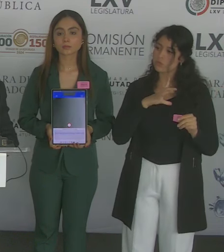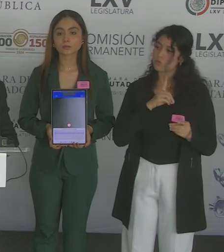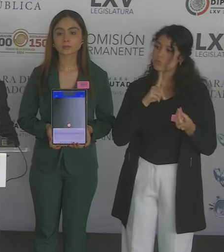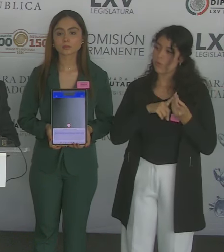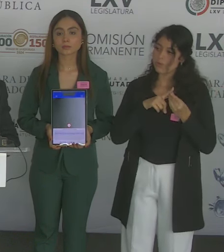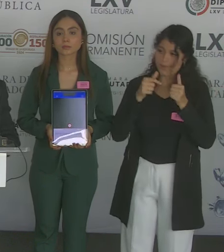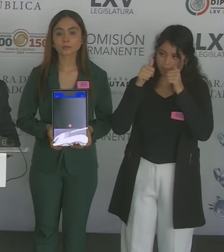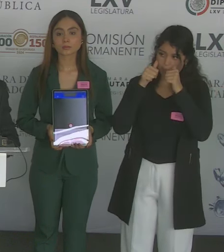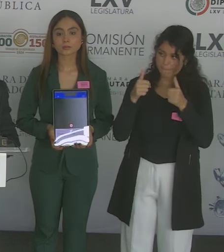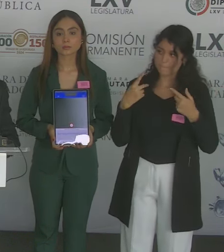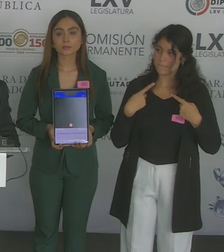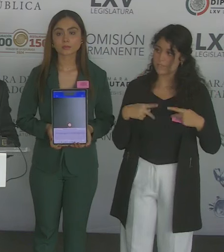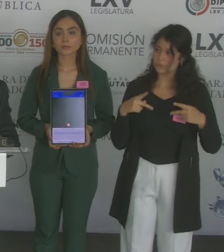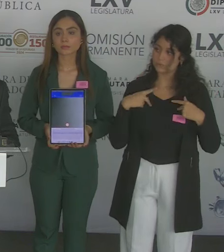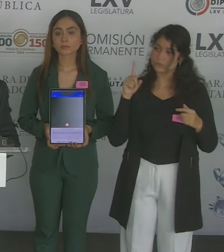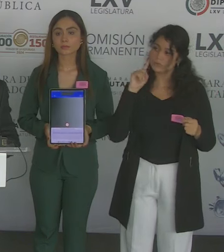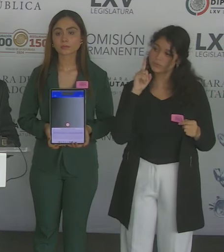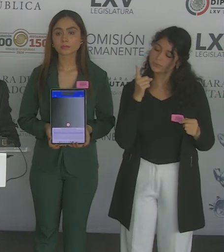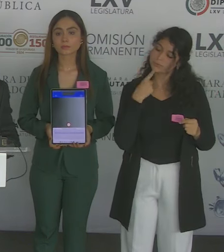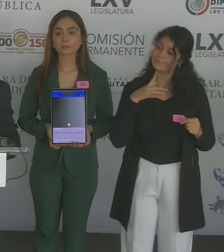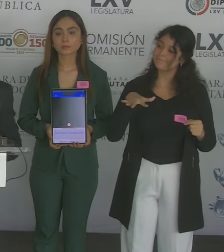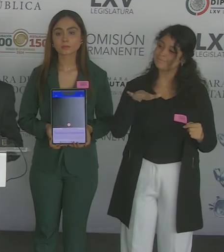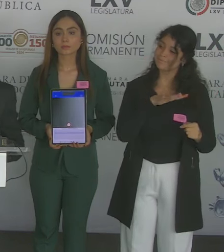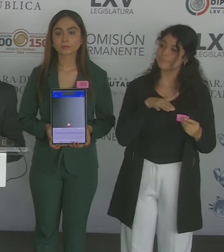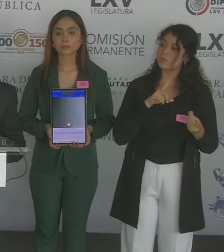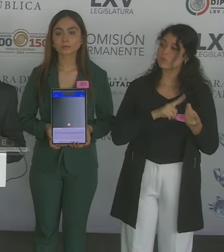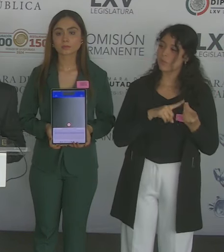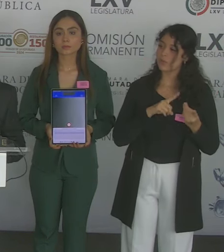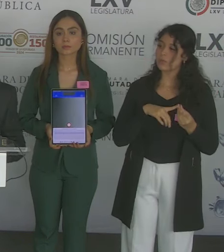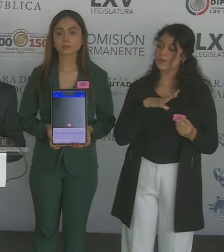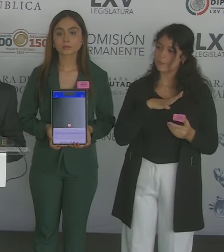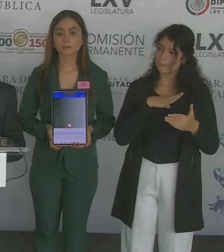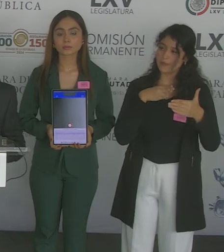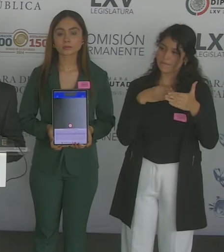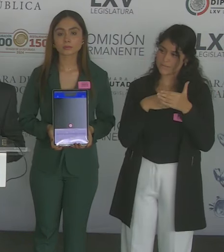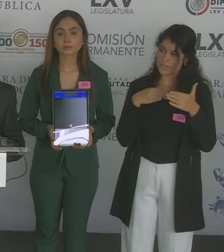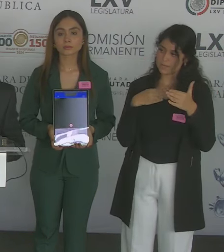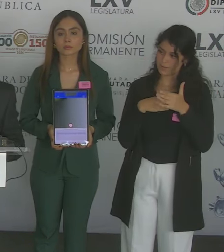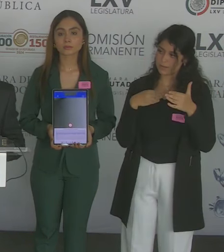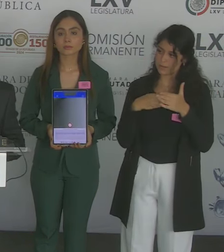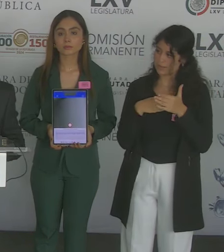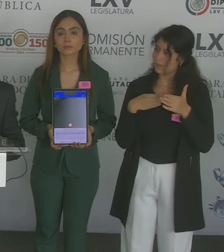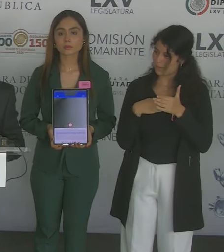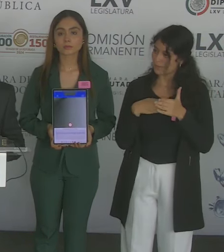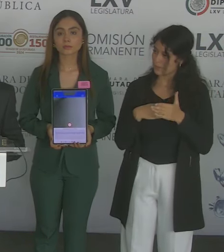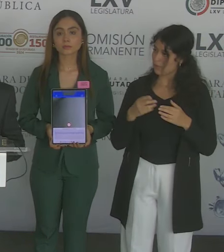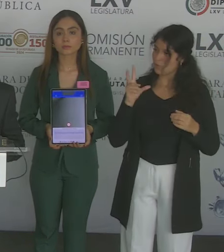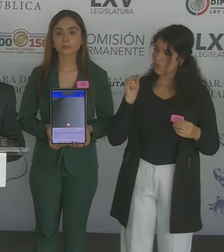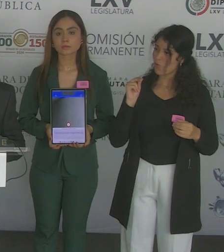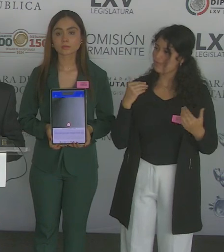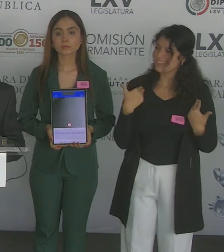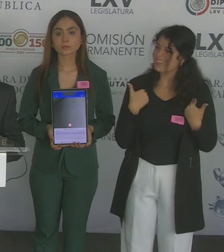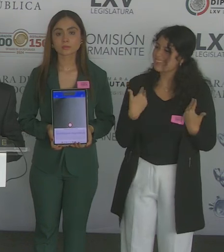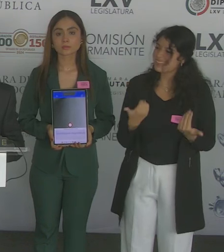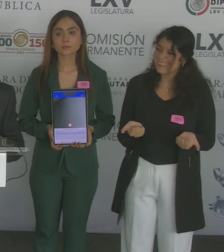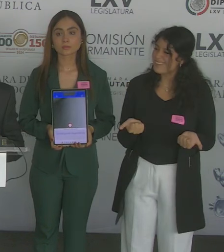personas y donde hay estas barreras que no entendemos